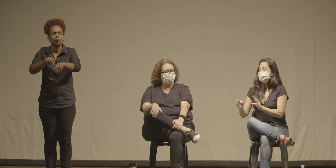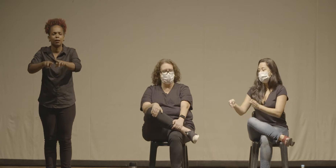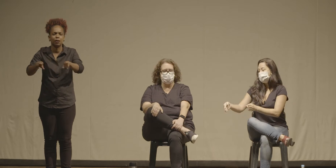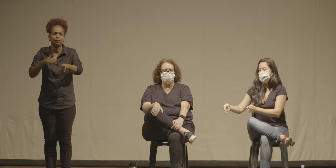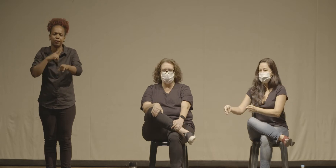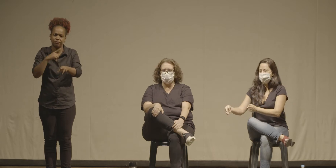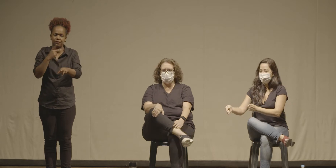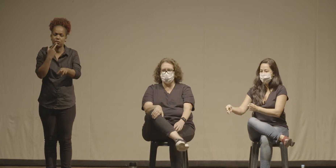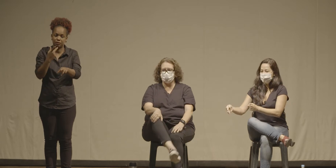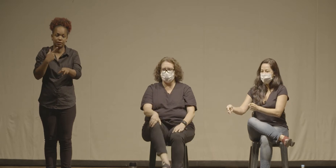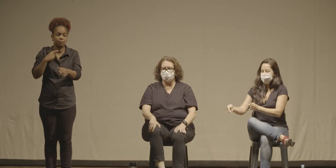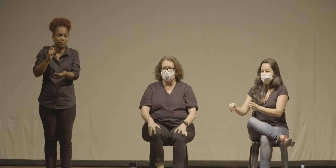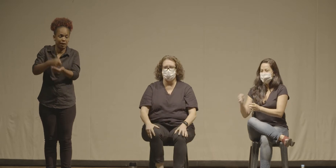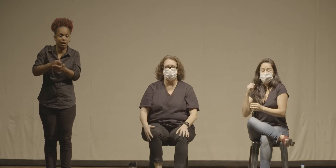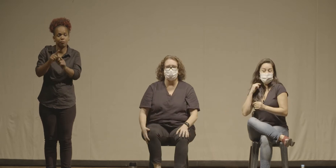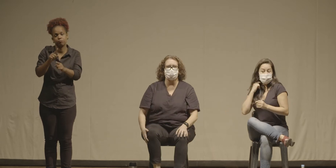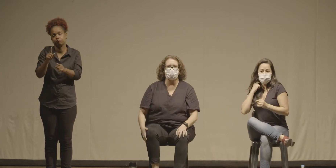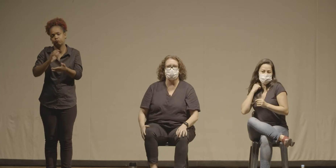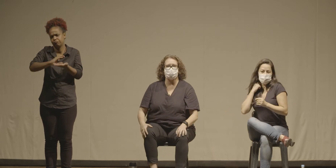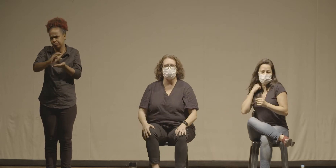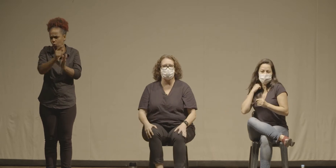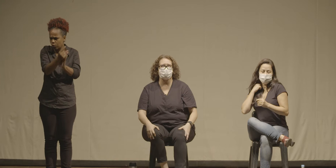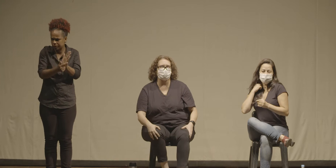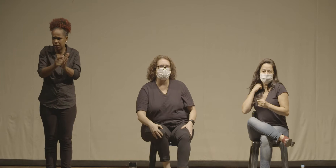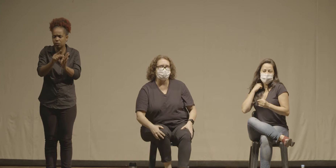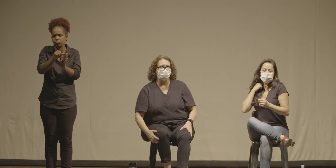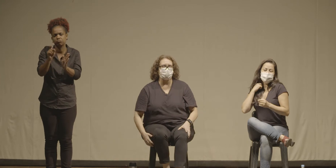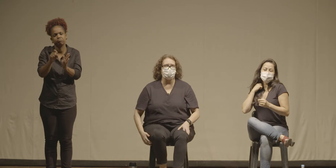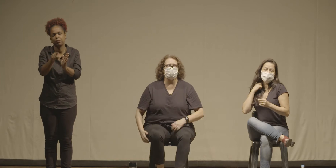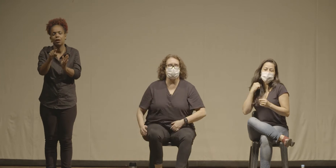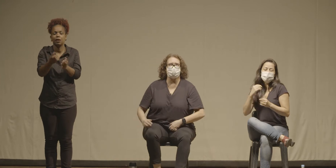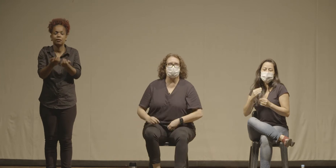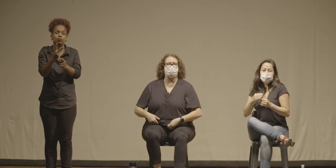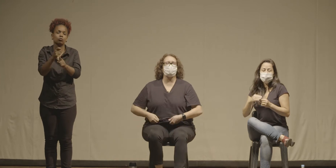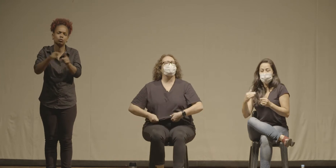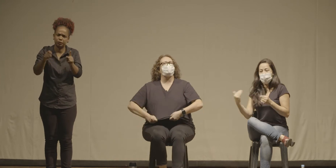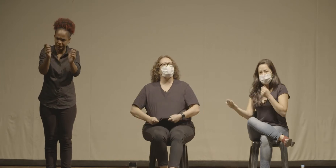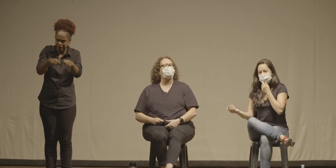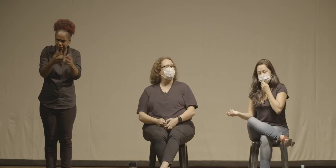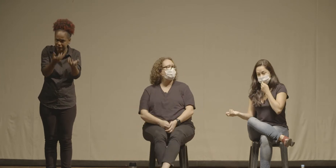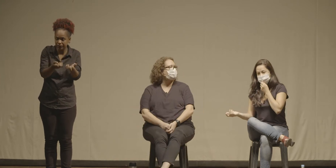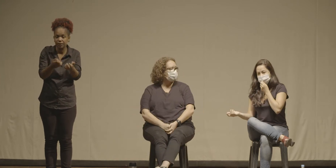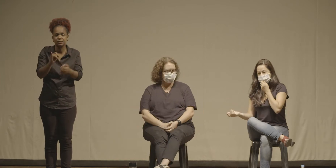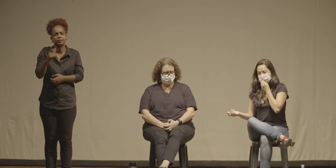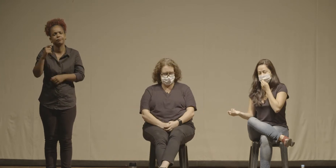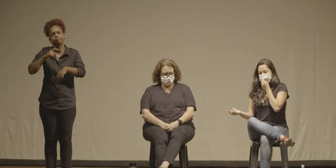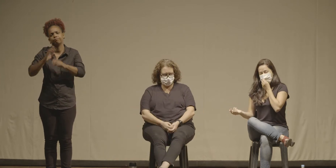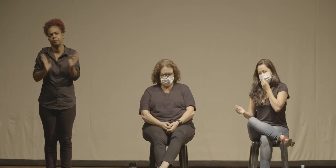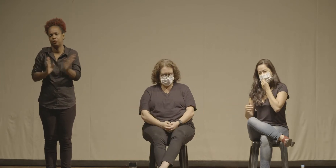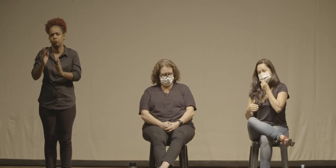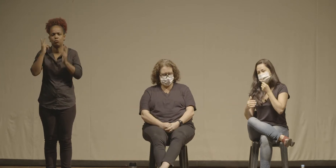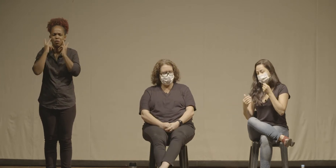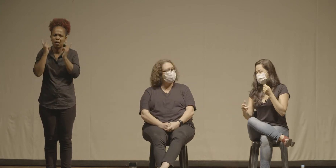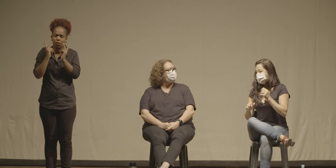de você 2 meses. E aí ele topou. Mas se fosse num tempo normal de um filme,